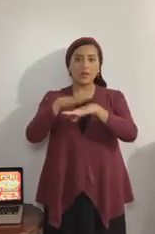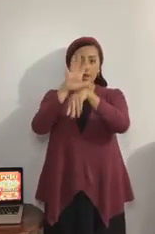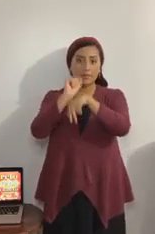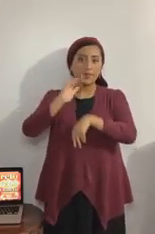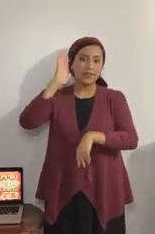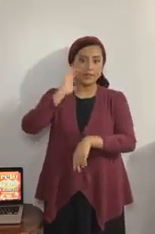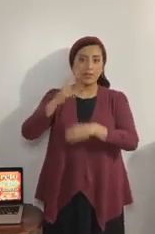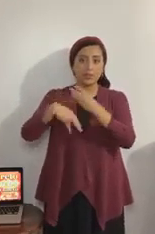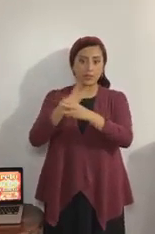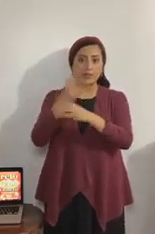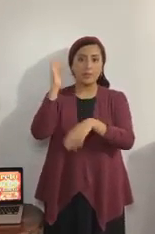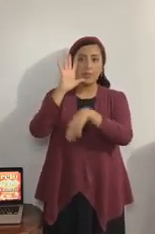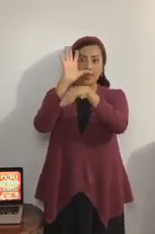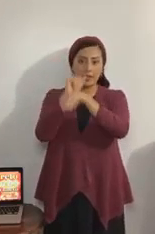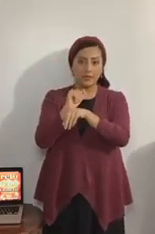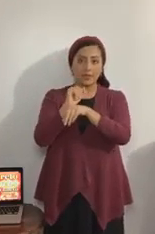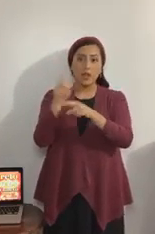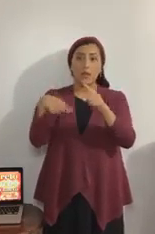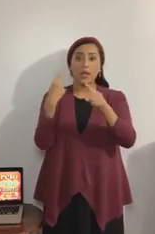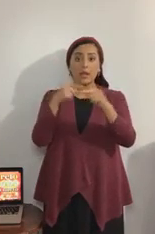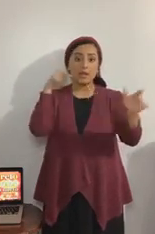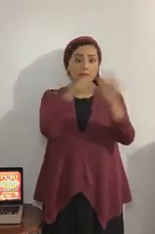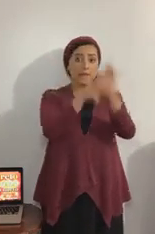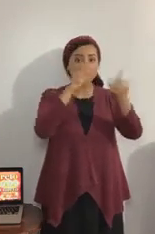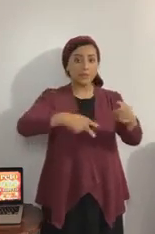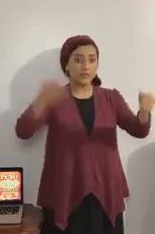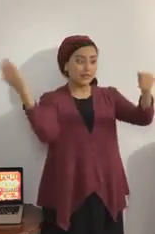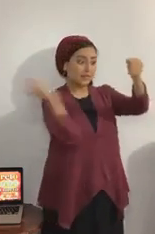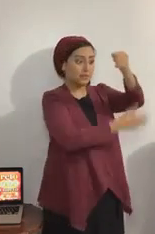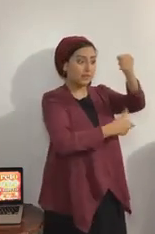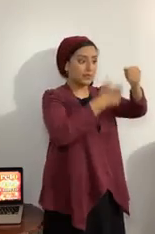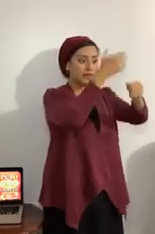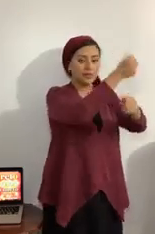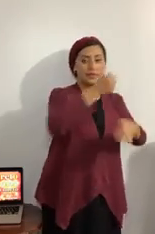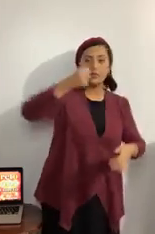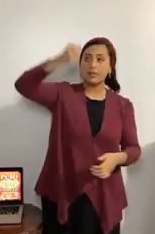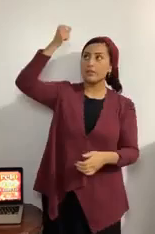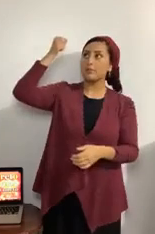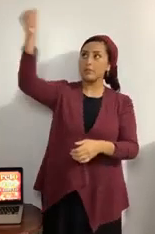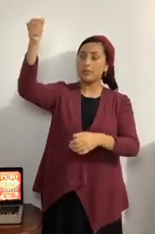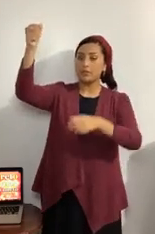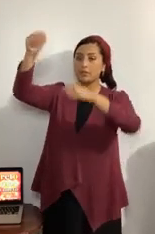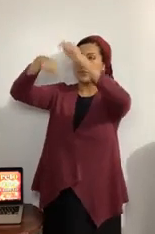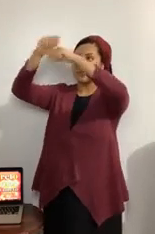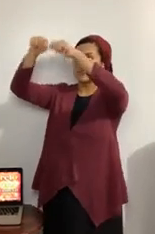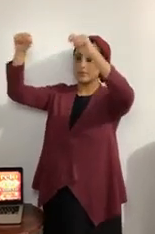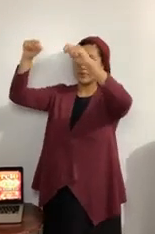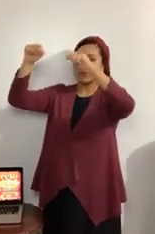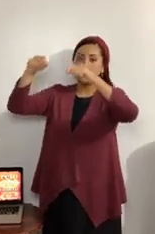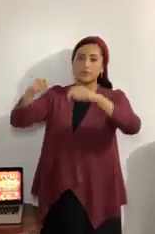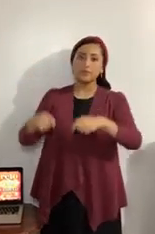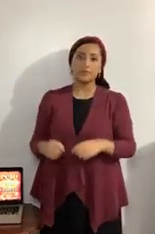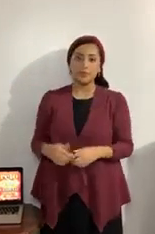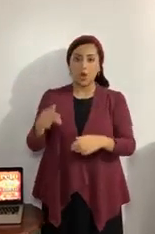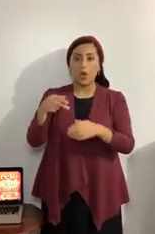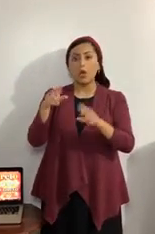paganas se acostumbraba a colgar las cabezas de sus enemigos en los árboles sagrados, entre comillas. El